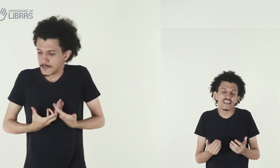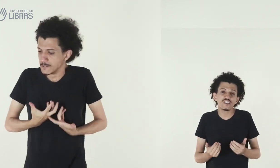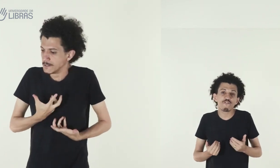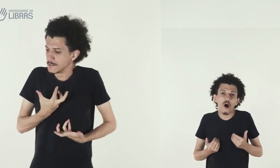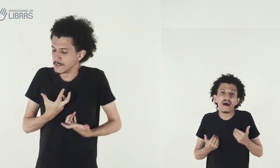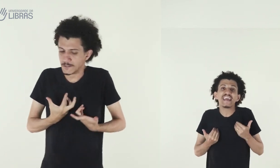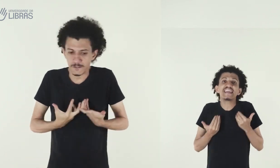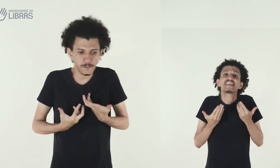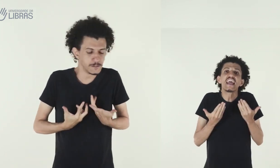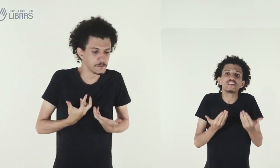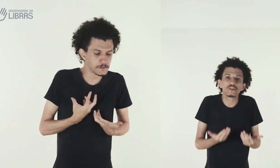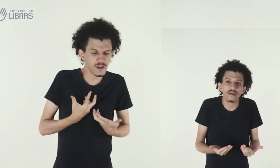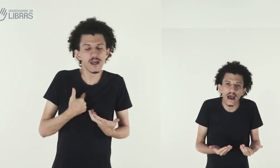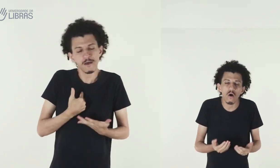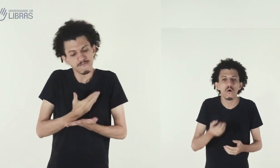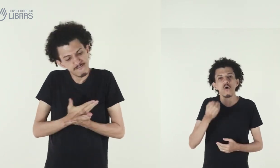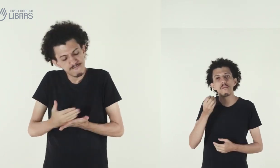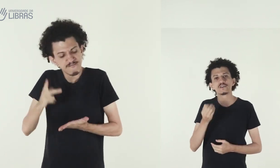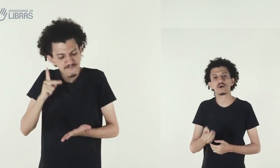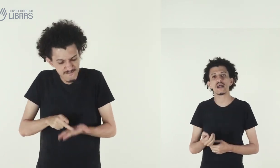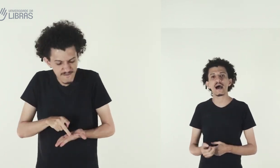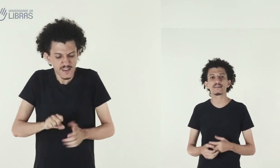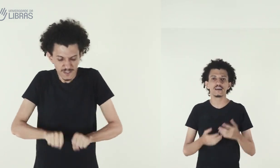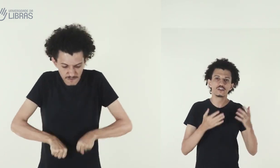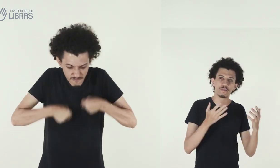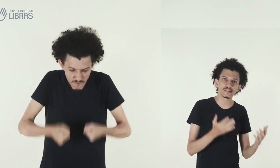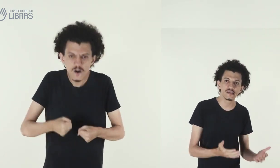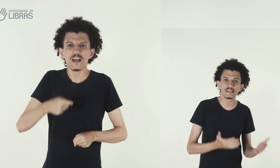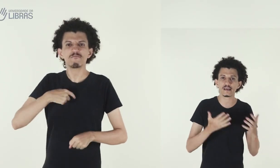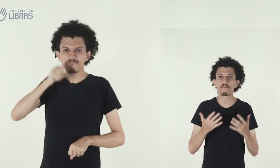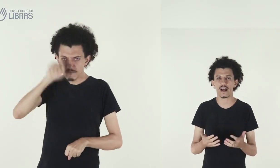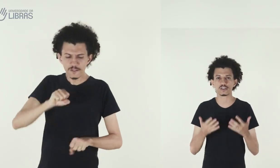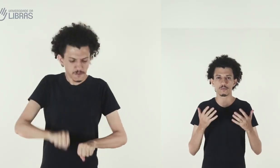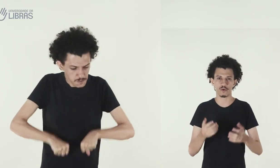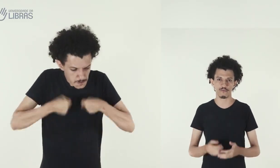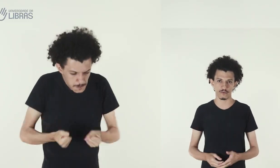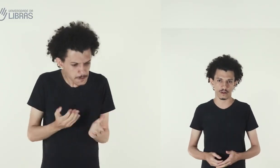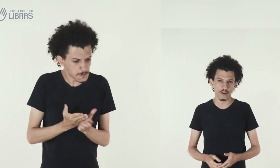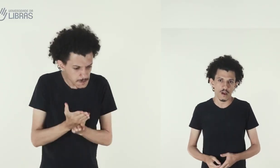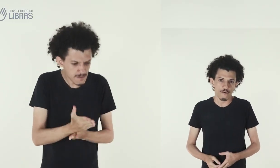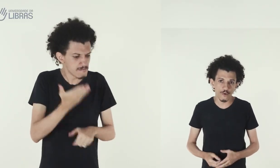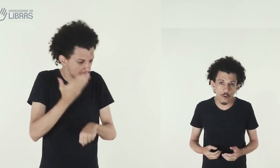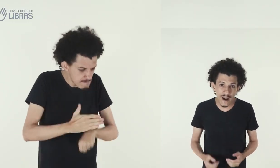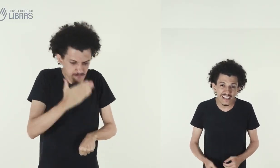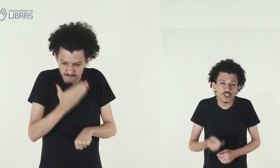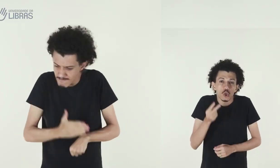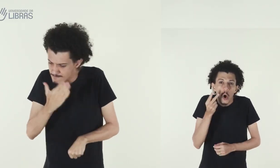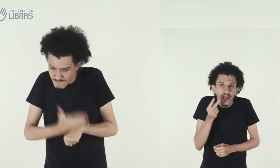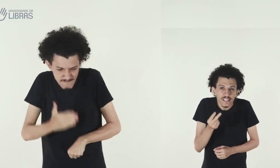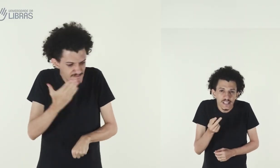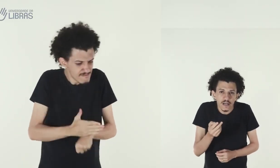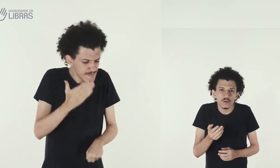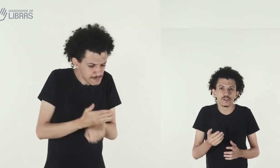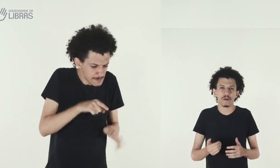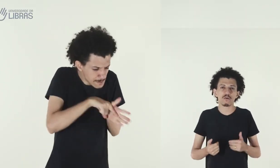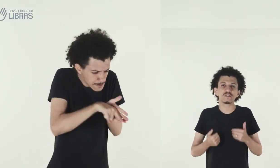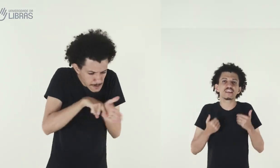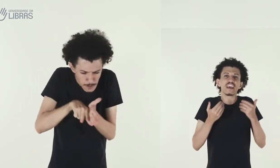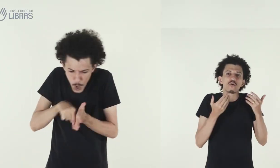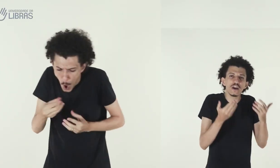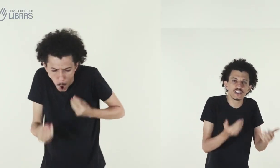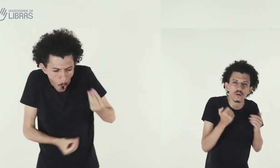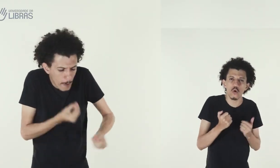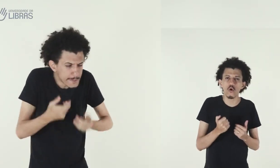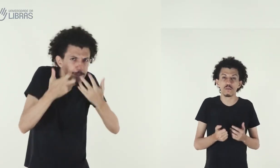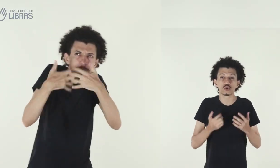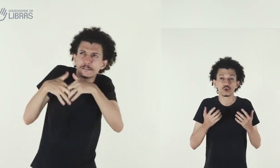eu comecei de forma intencional uma jornada de pesquisa e prática profunda. Foram mais 2 anos para